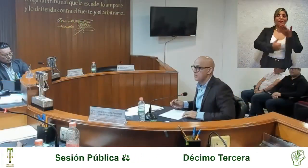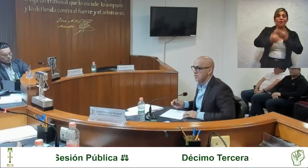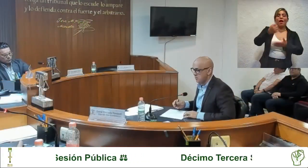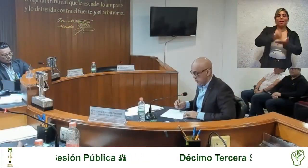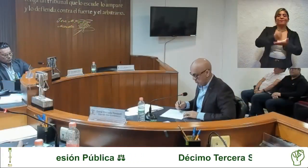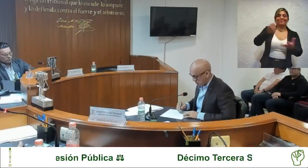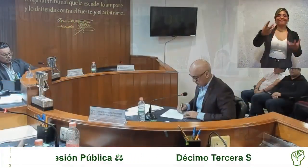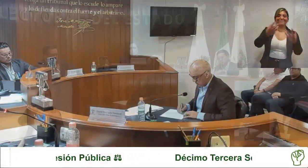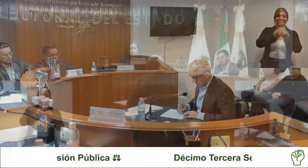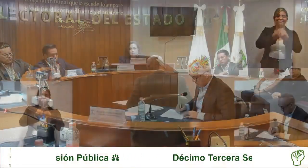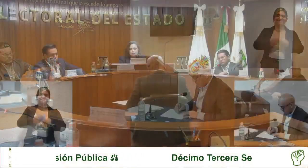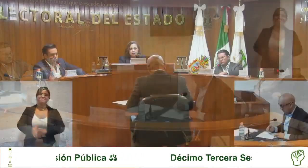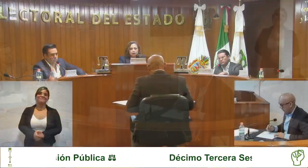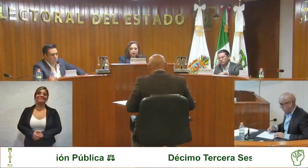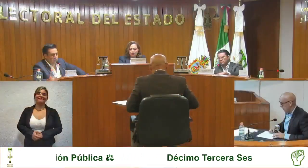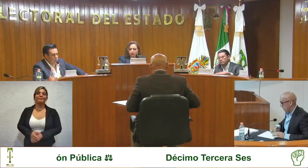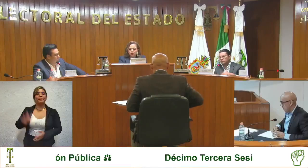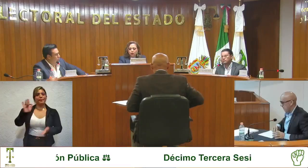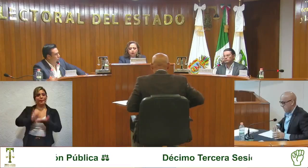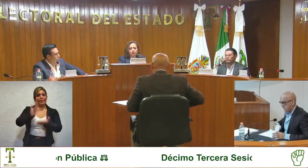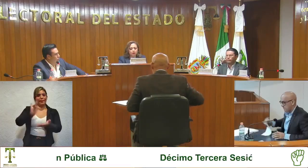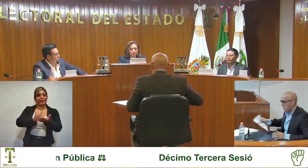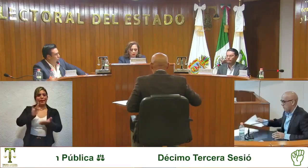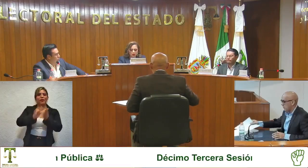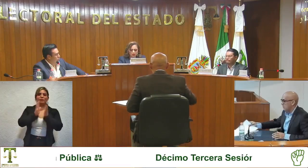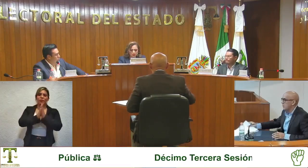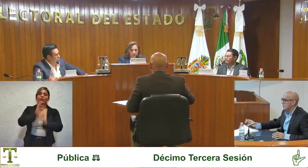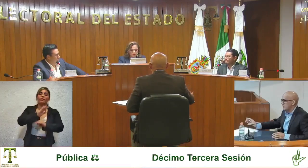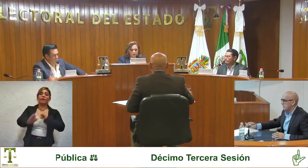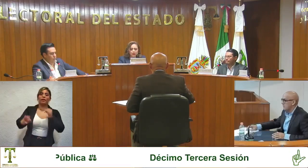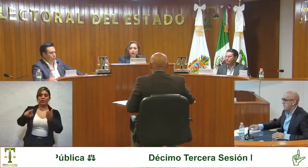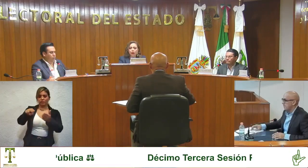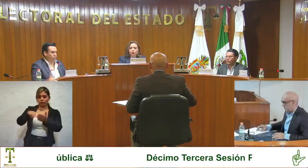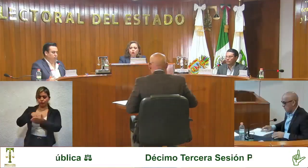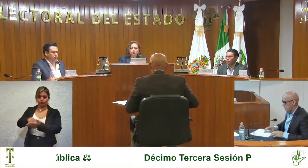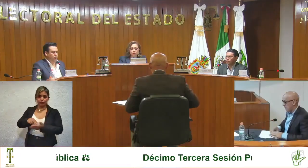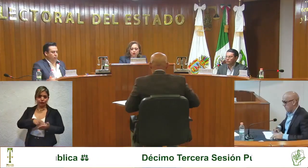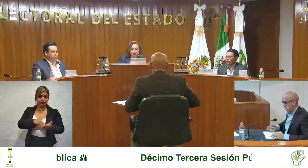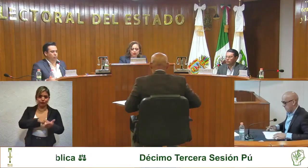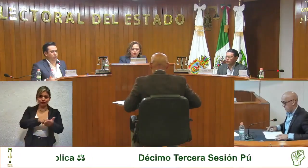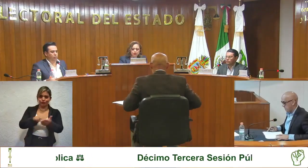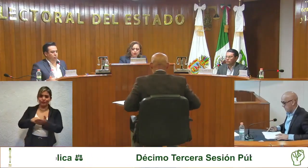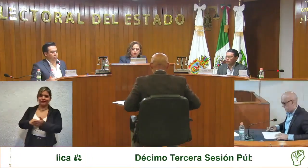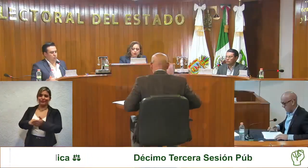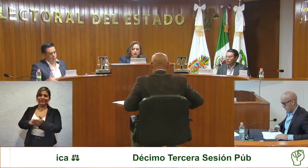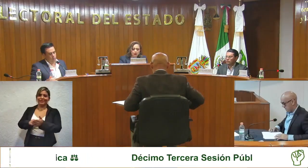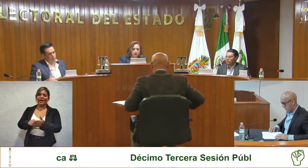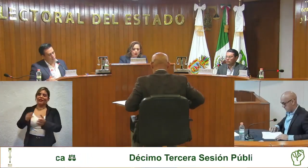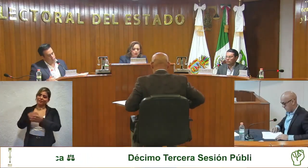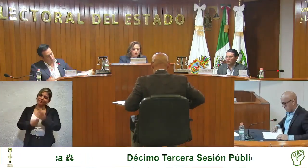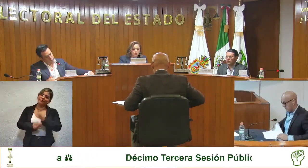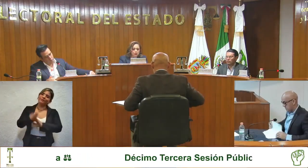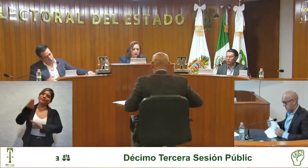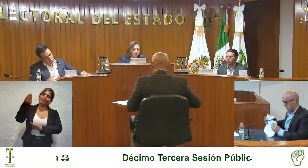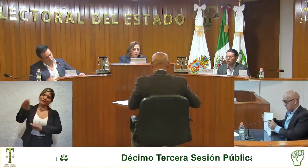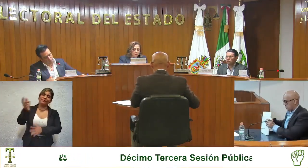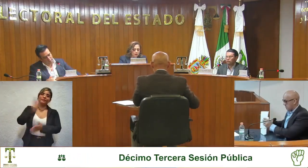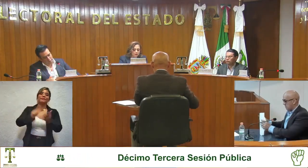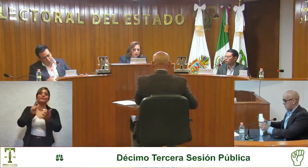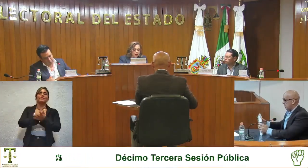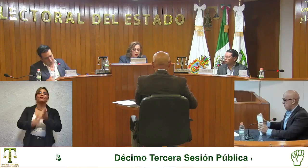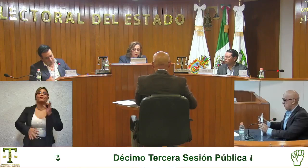por unanimidad de votos. Gracias, secretario. Le solicito recabar las firmas a la conclusión de esta sesión y, en